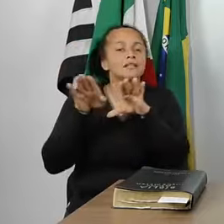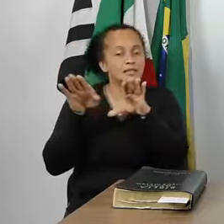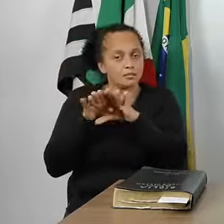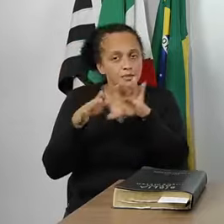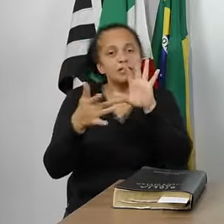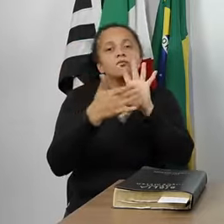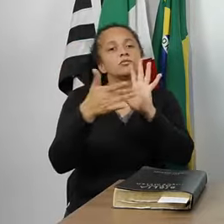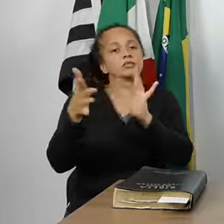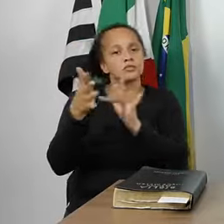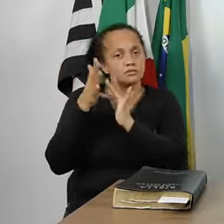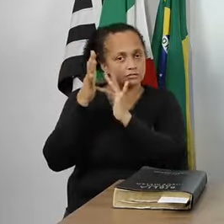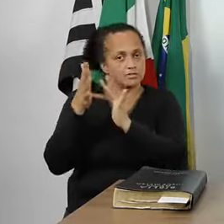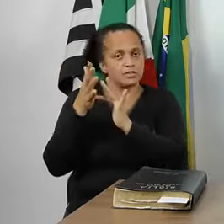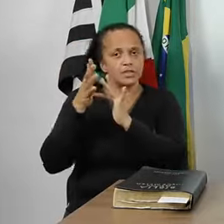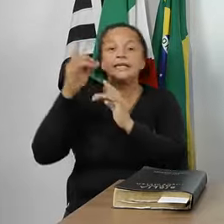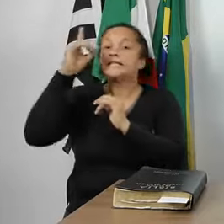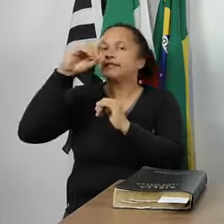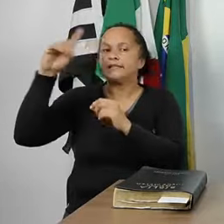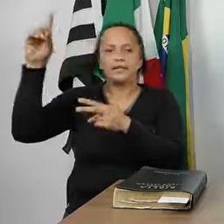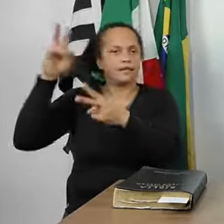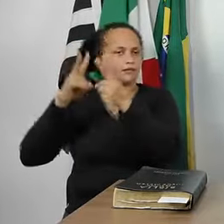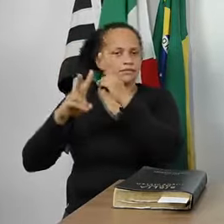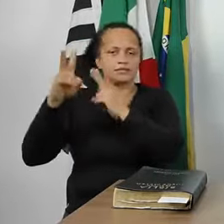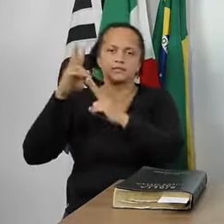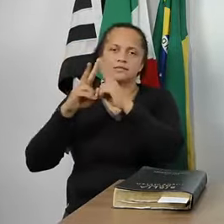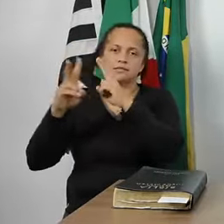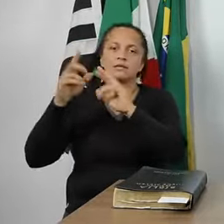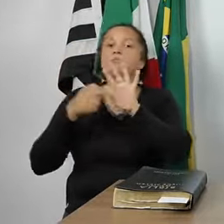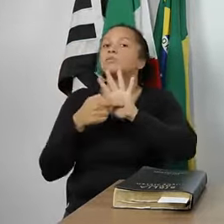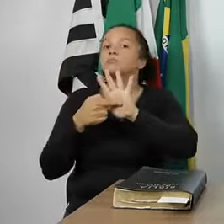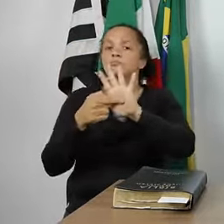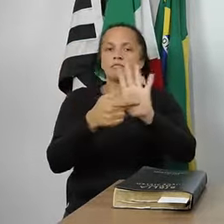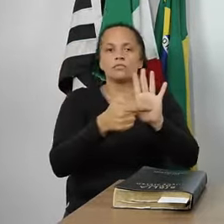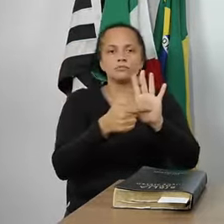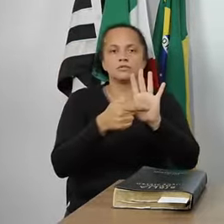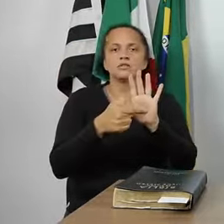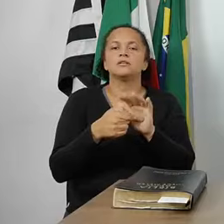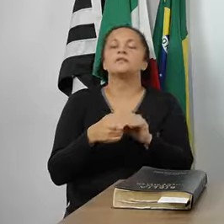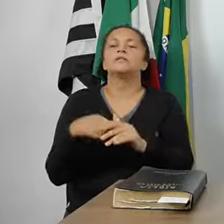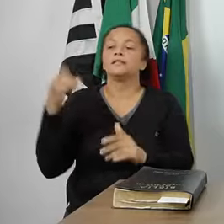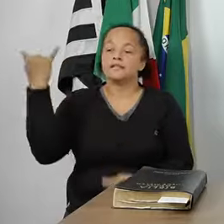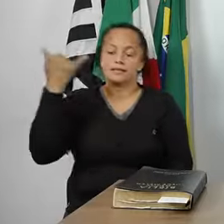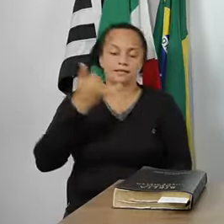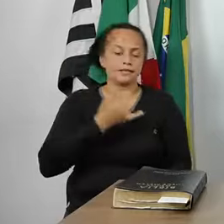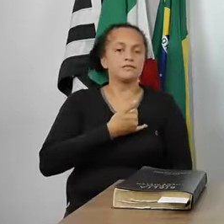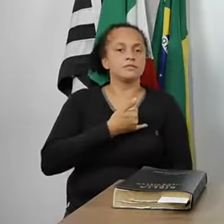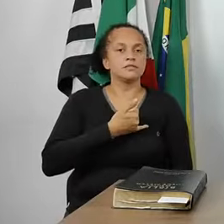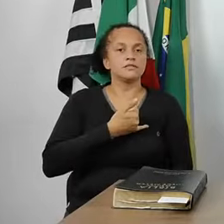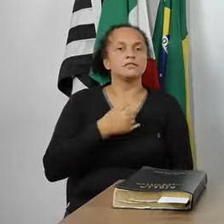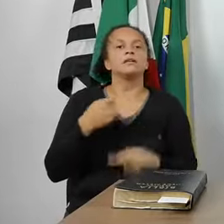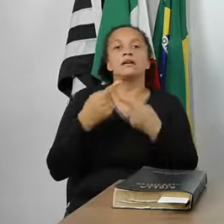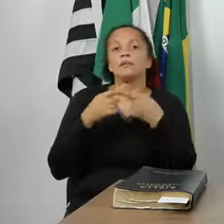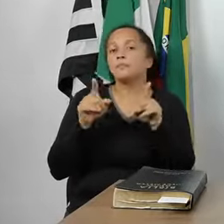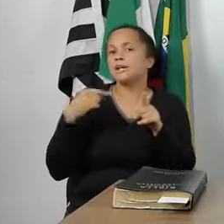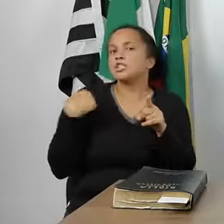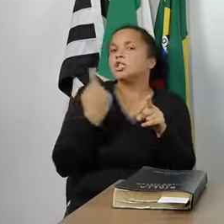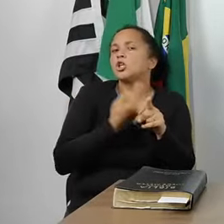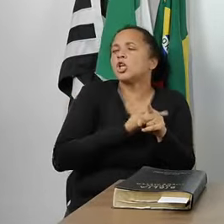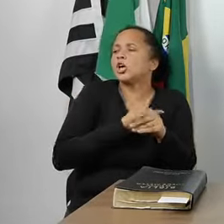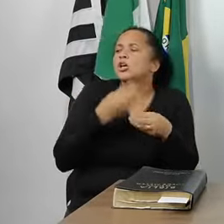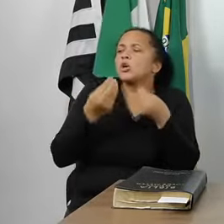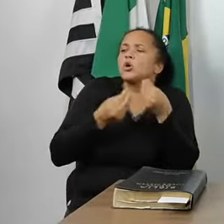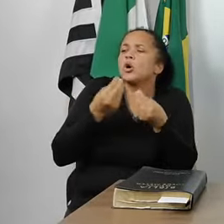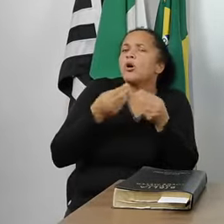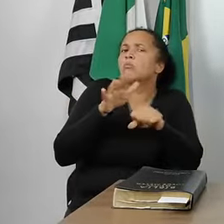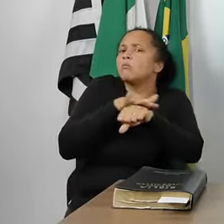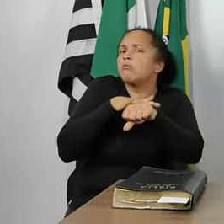Então, Deus fala conosco sempre de várias maneiras. Agora, a única maneira que nós temos de falar com Deus é por meio